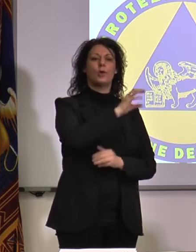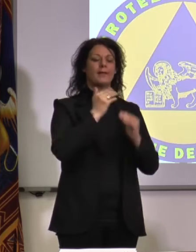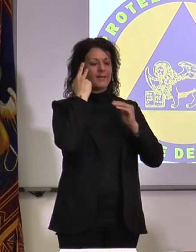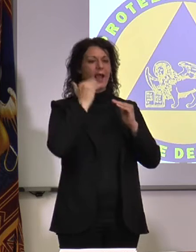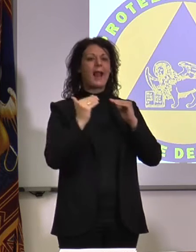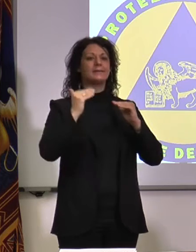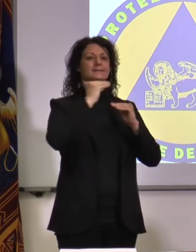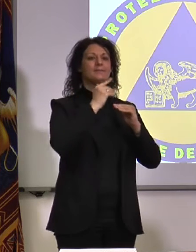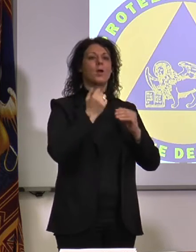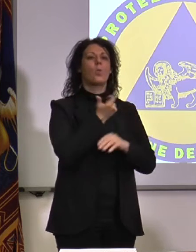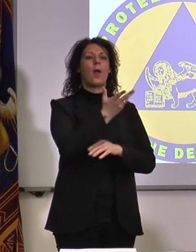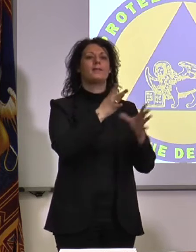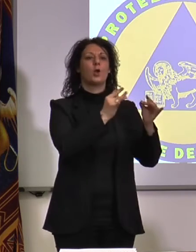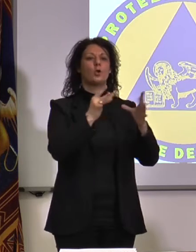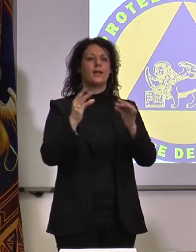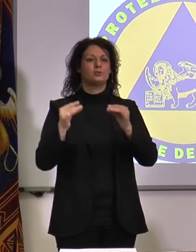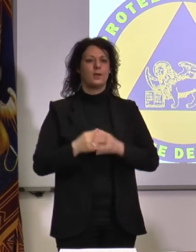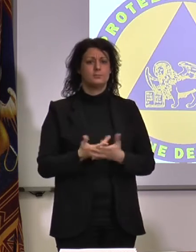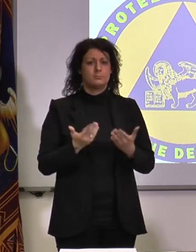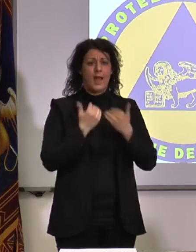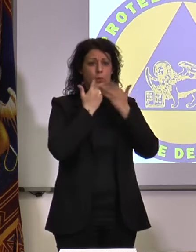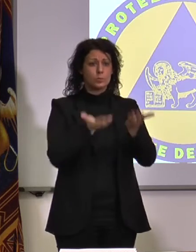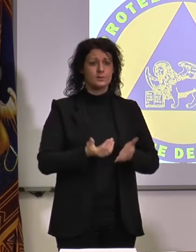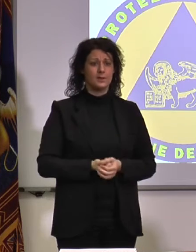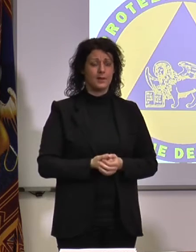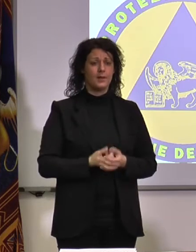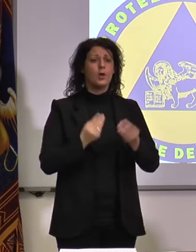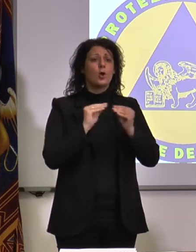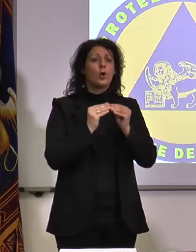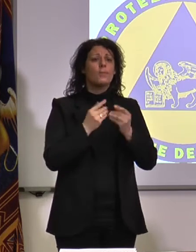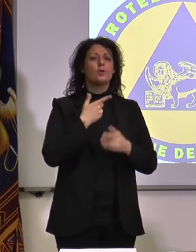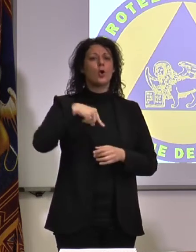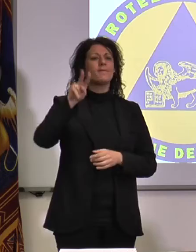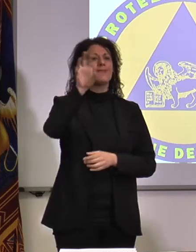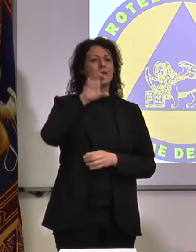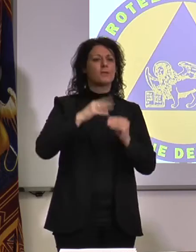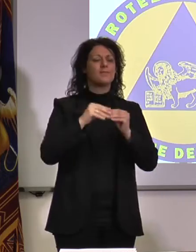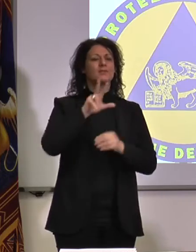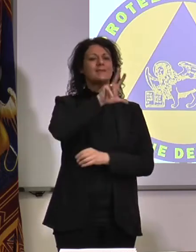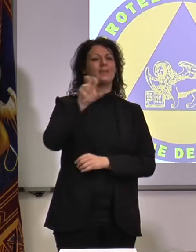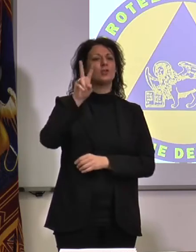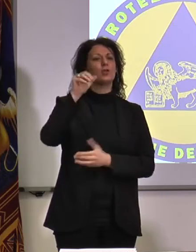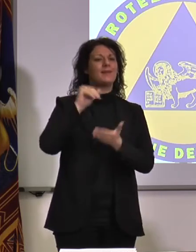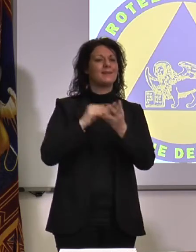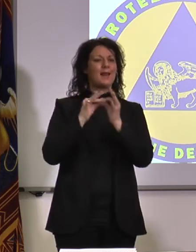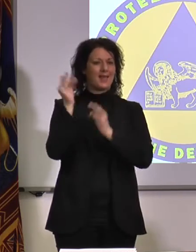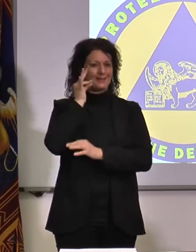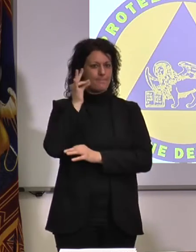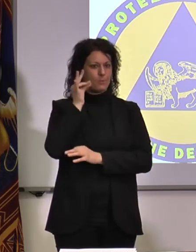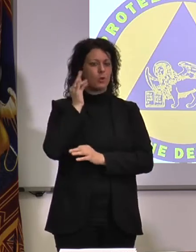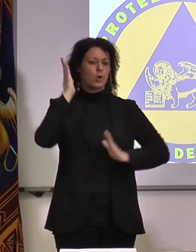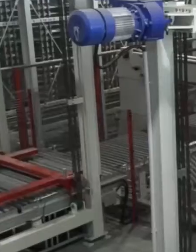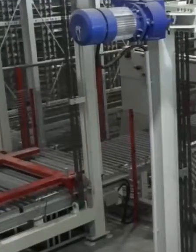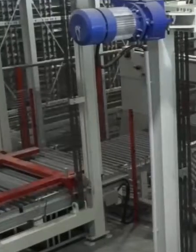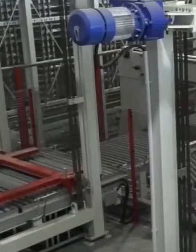è inutile, tu non puoi paragonare i contagiati che ha il Veneto con 320.000 tamponi con quelli di qualche altra regione che deve ancora iniziare a